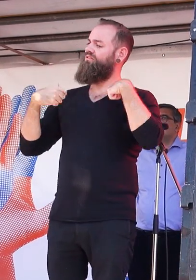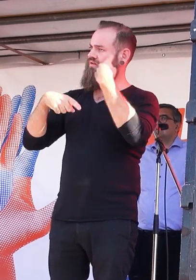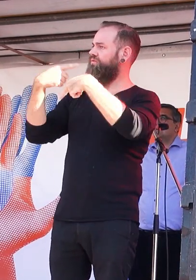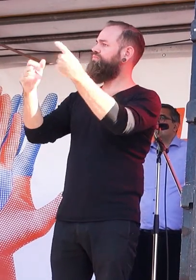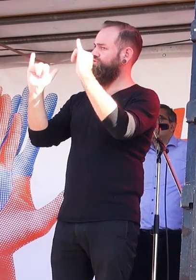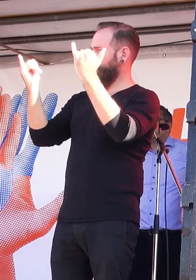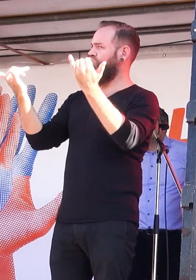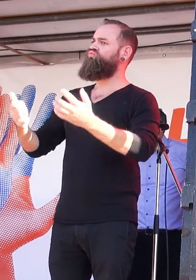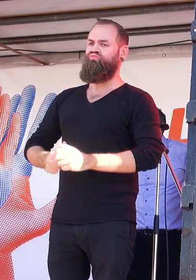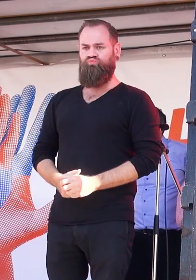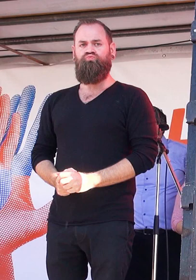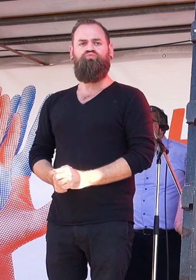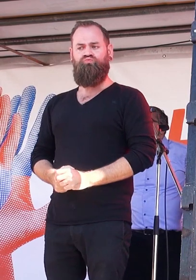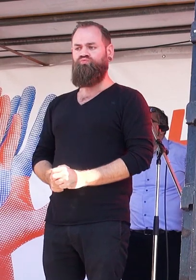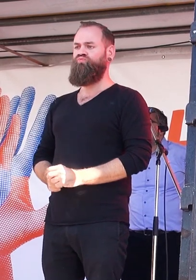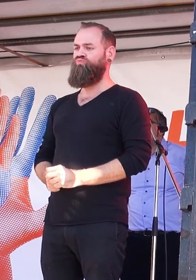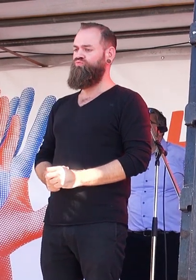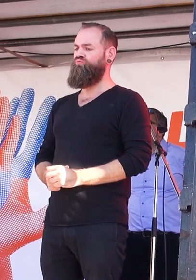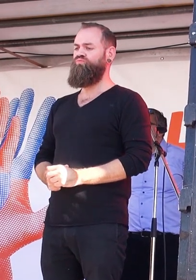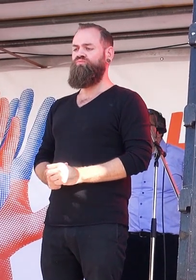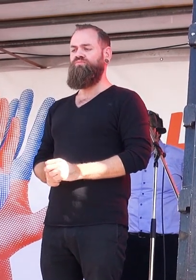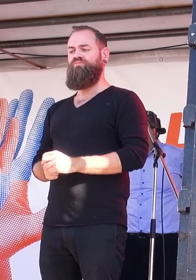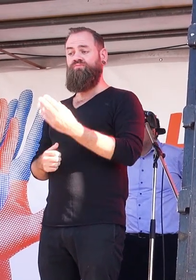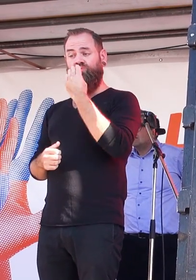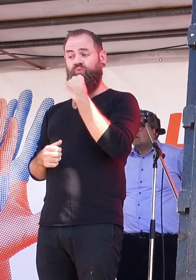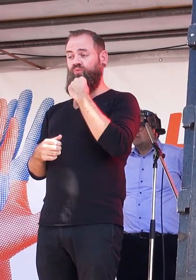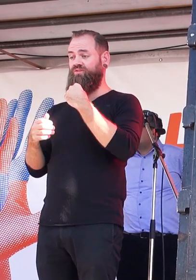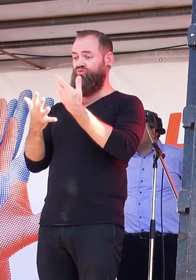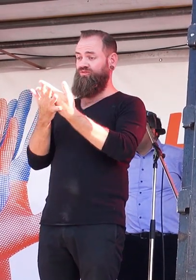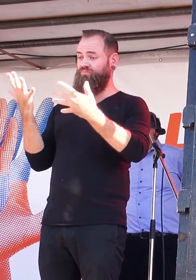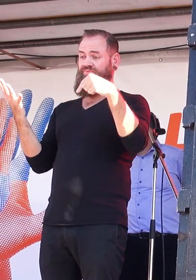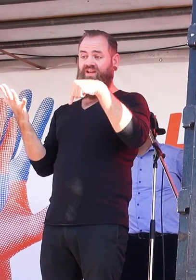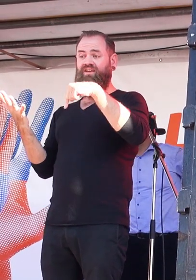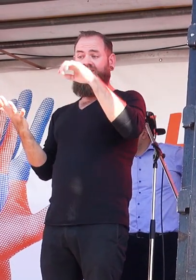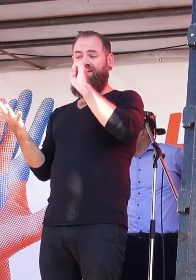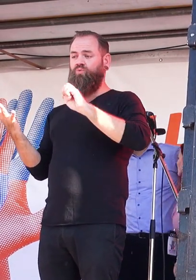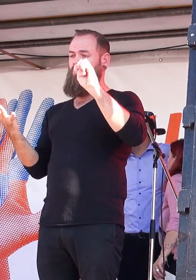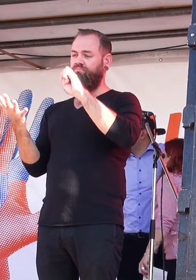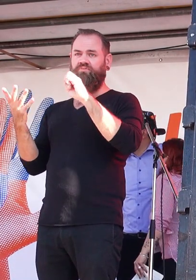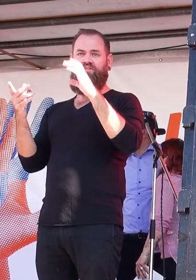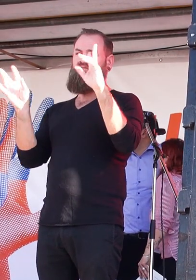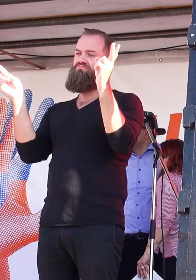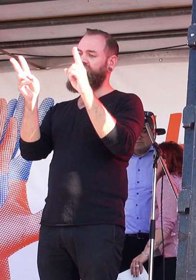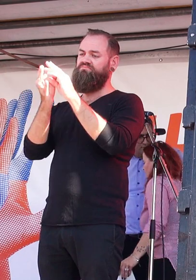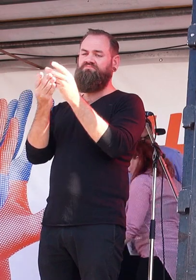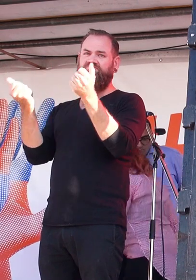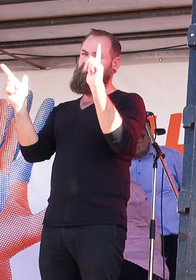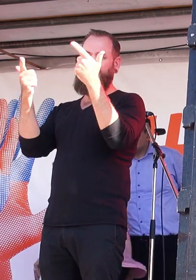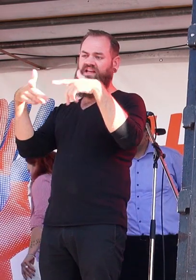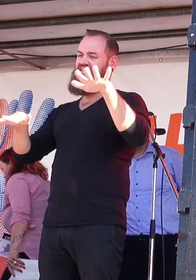Die jiddische Sprache in Europa ist heute weitgehend verschwunden. Der Nationalismus hat sie fast